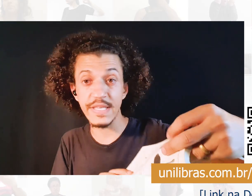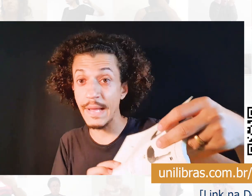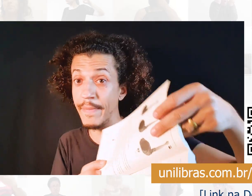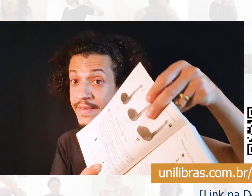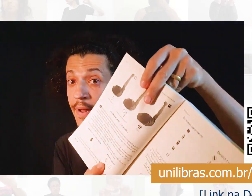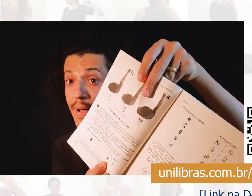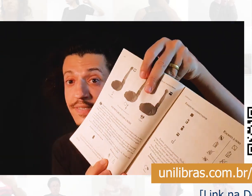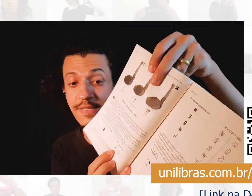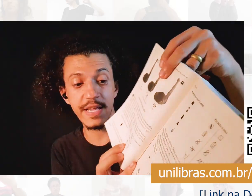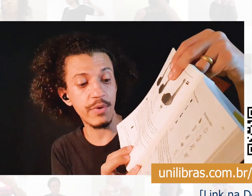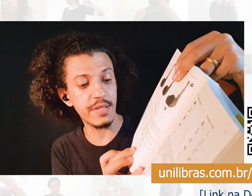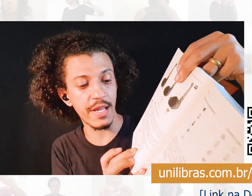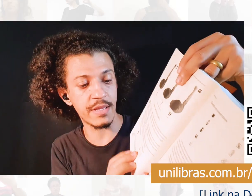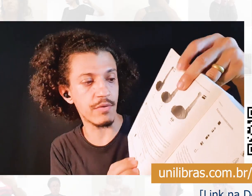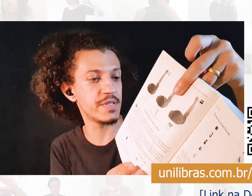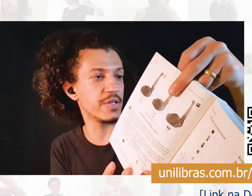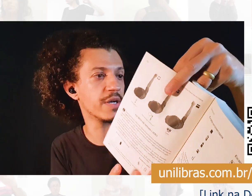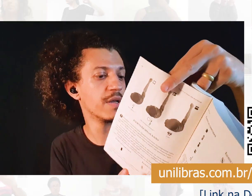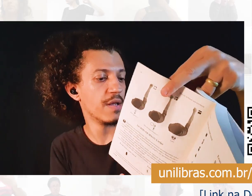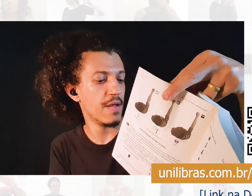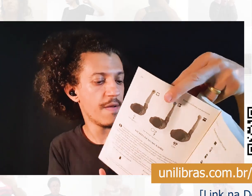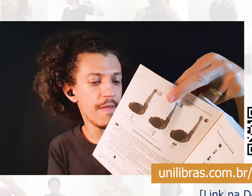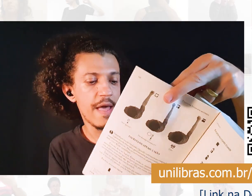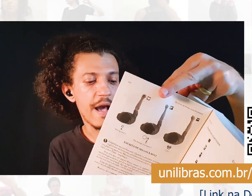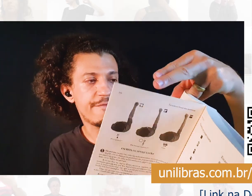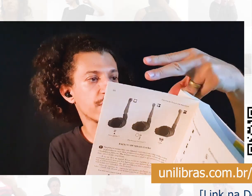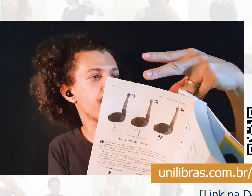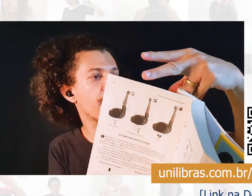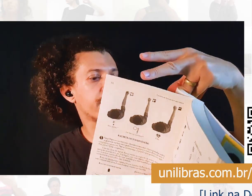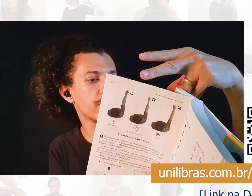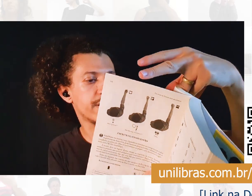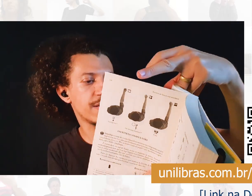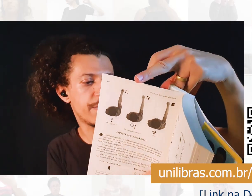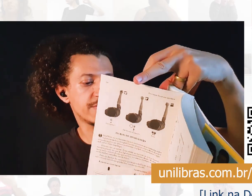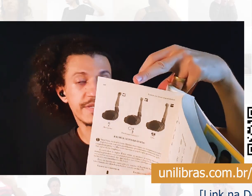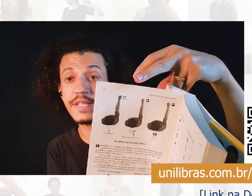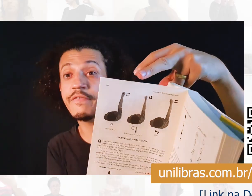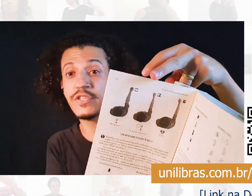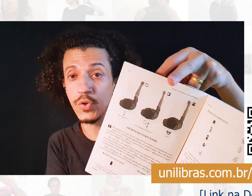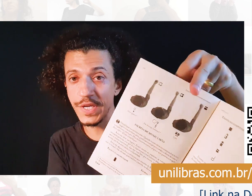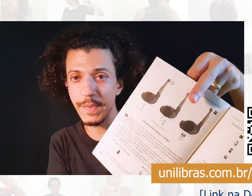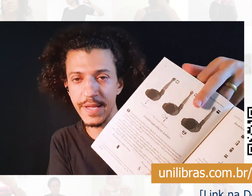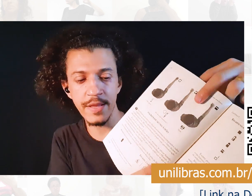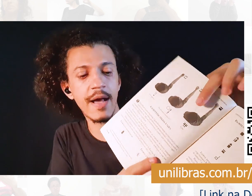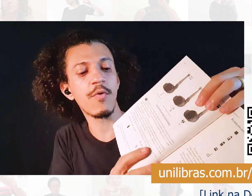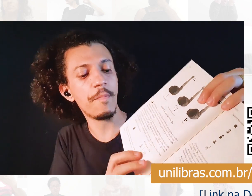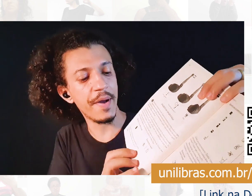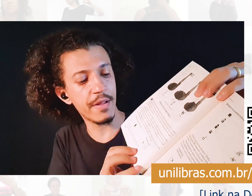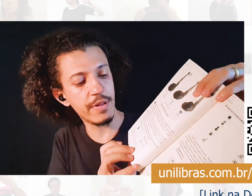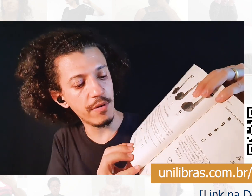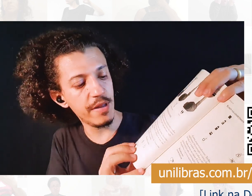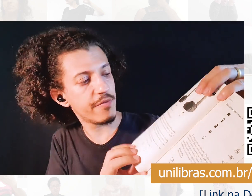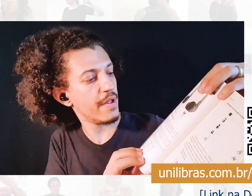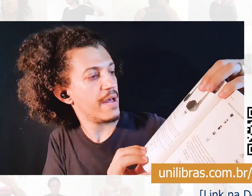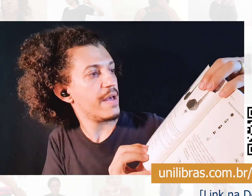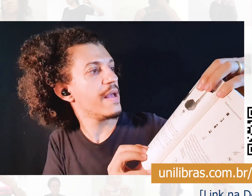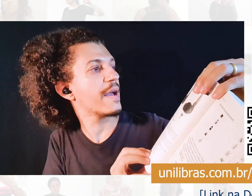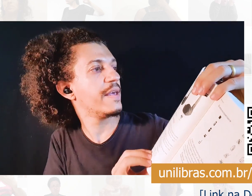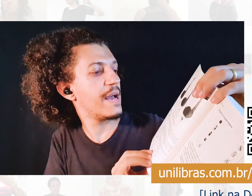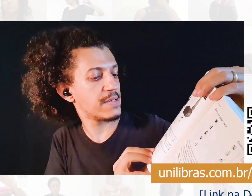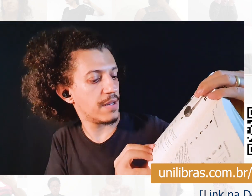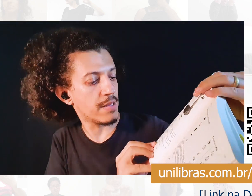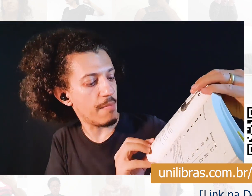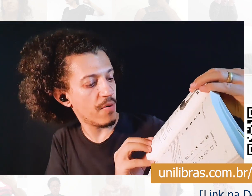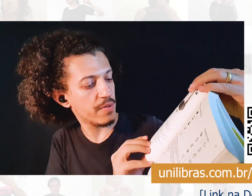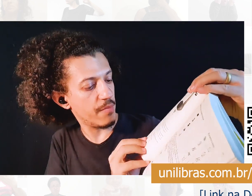de mãos que está na página 130, ou seja, a foto da Raquel está na página 122, para quem está acompanhando aí no livro, e